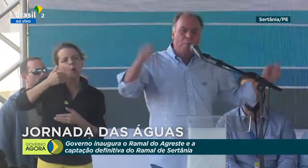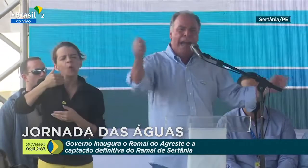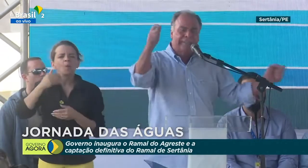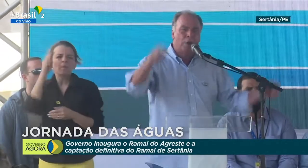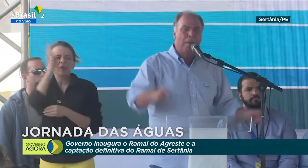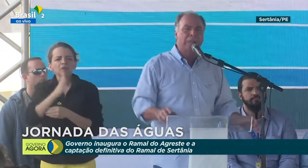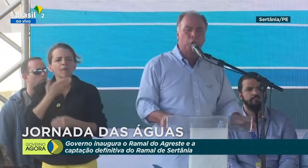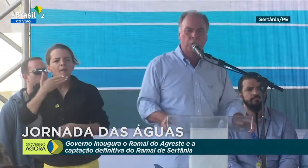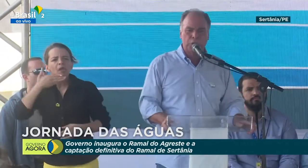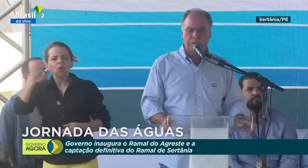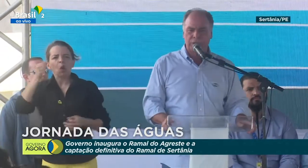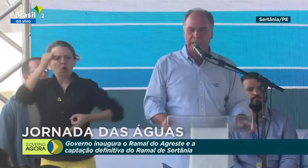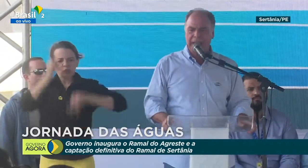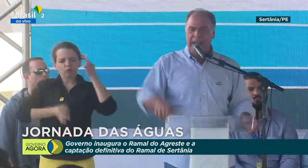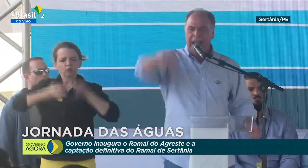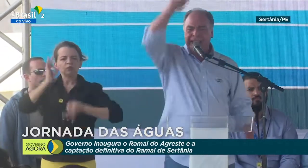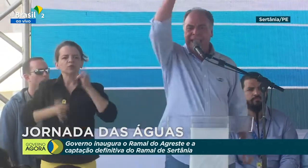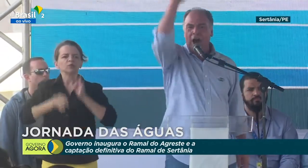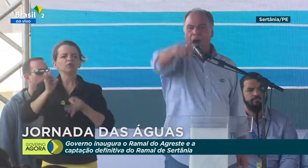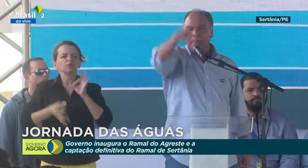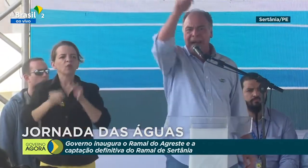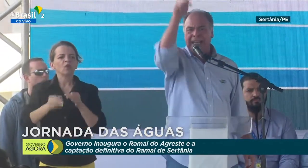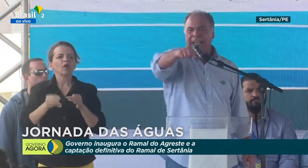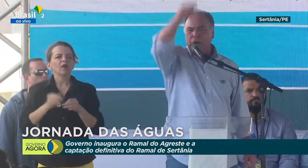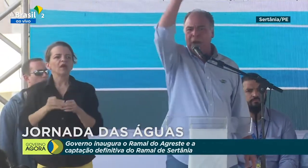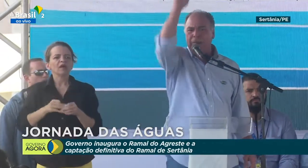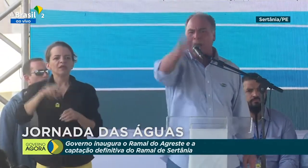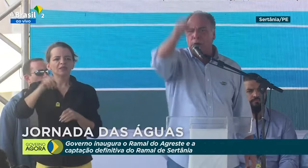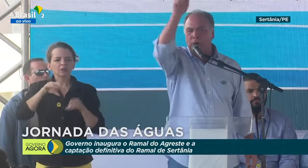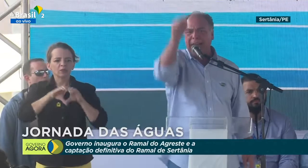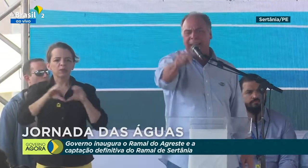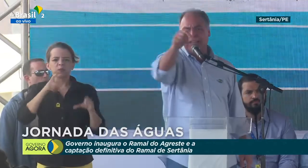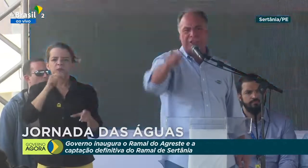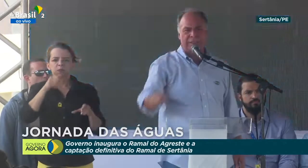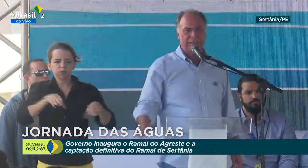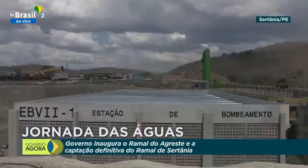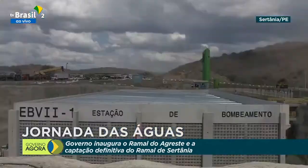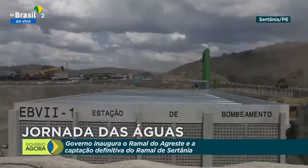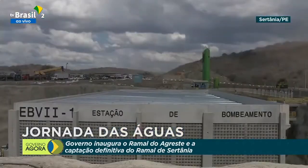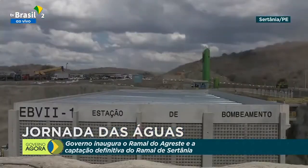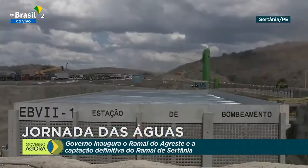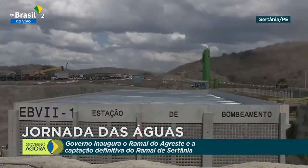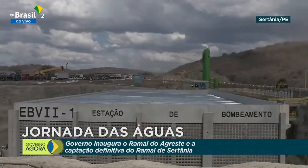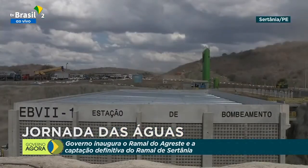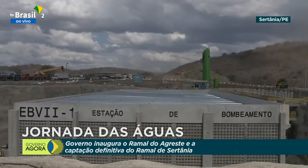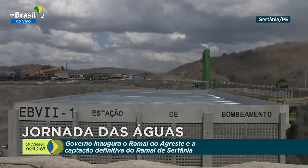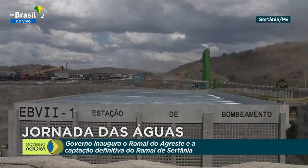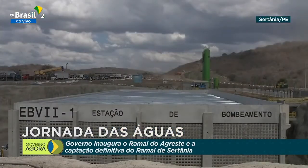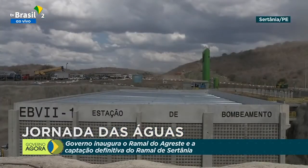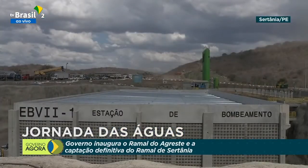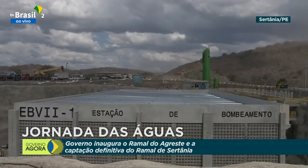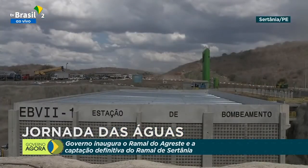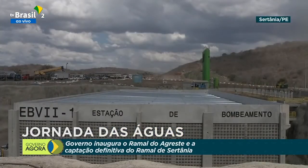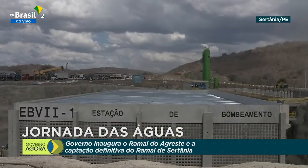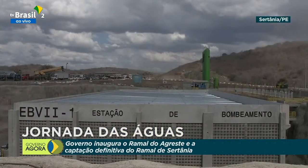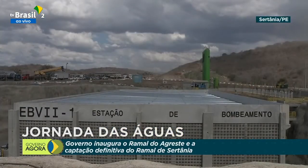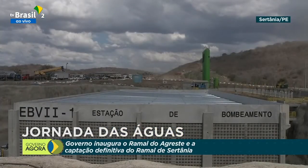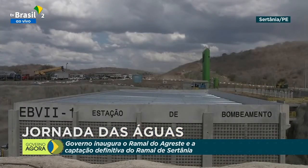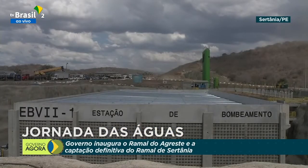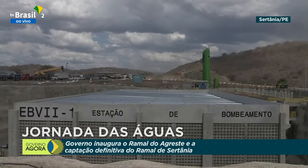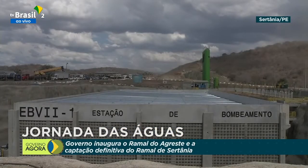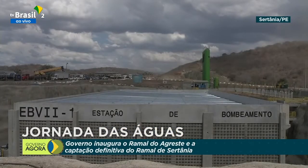igual, um Brasil mais justo. Essa obra aqui do ramal do Agreste, ela se insere dentro